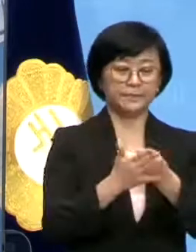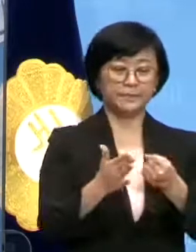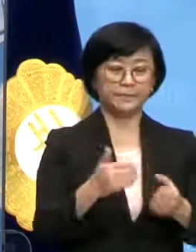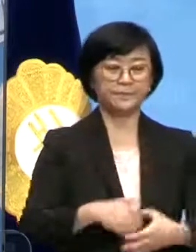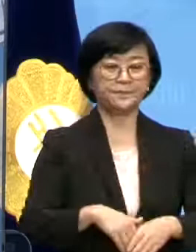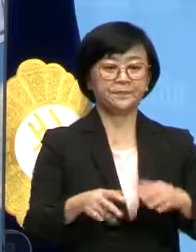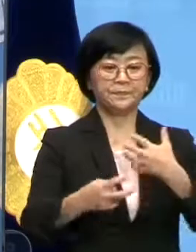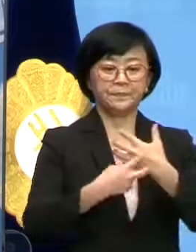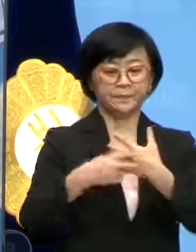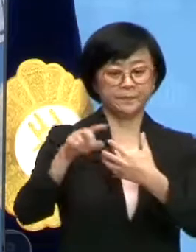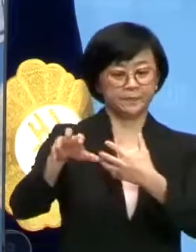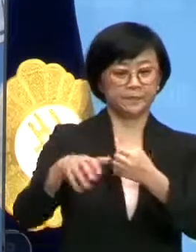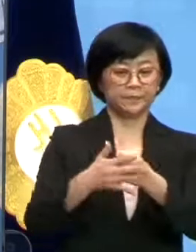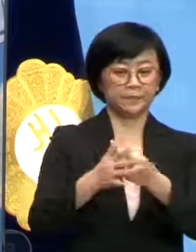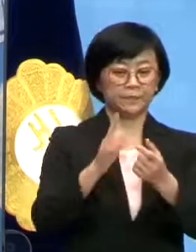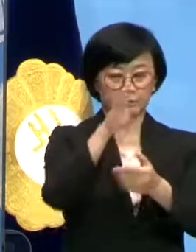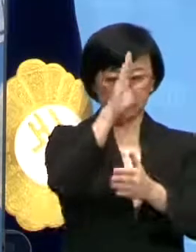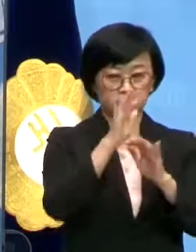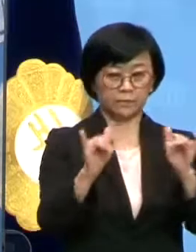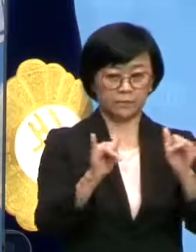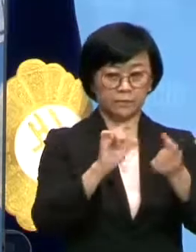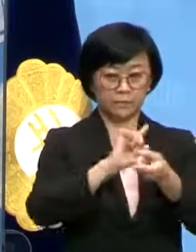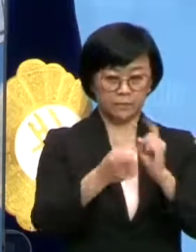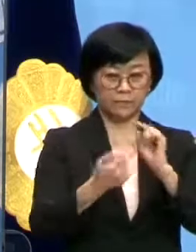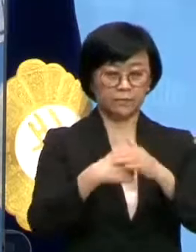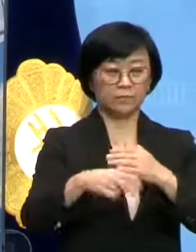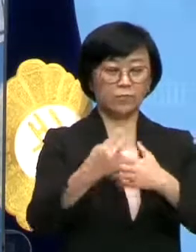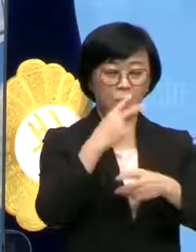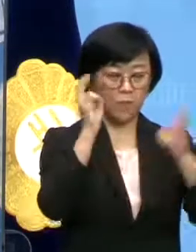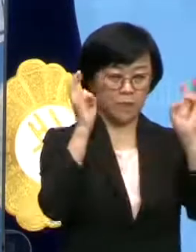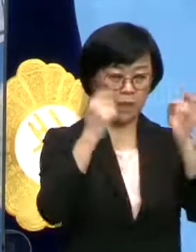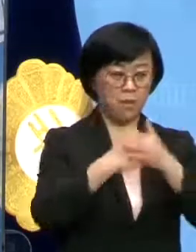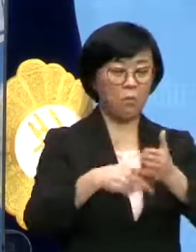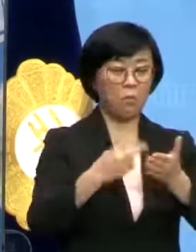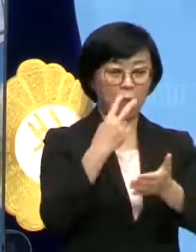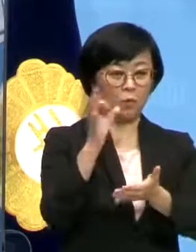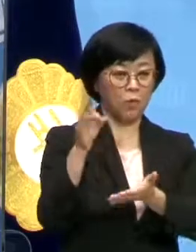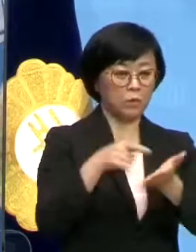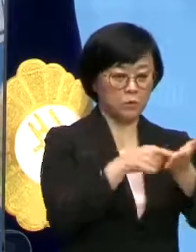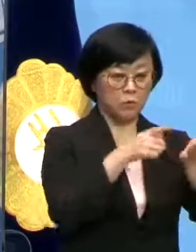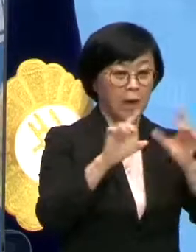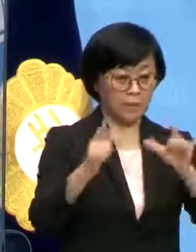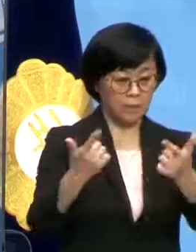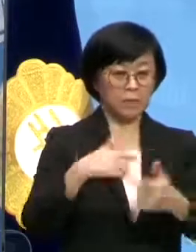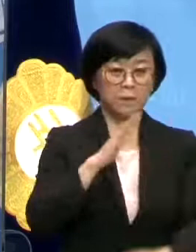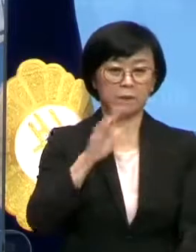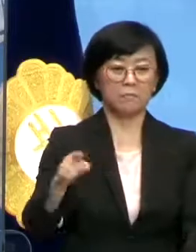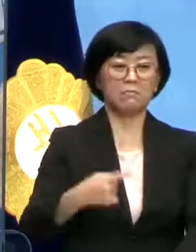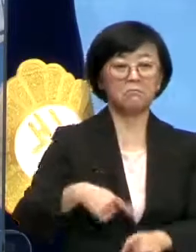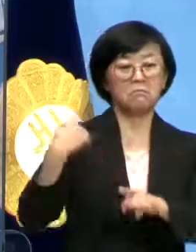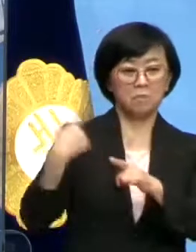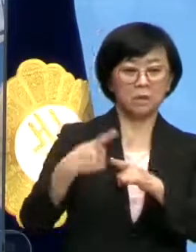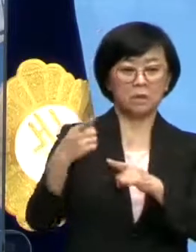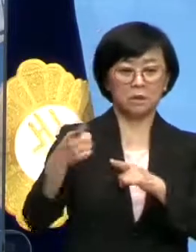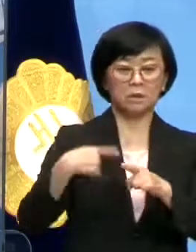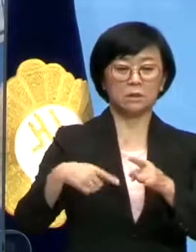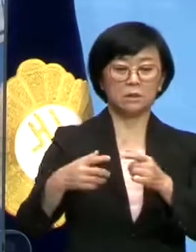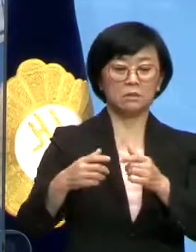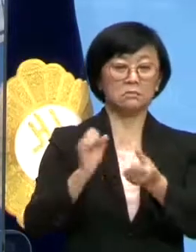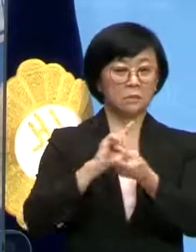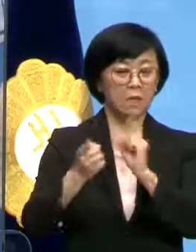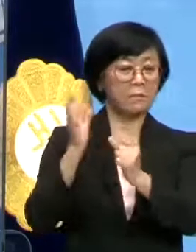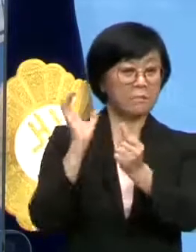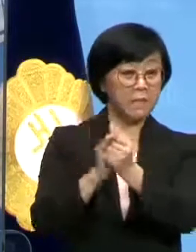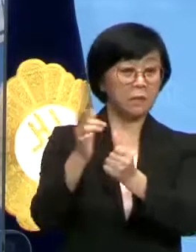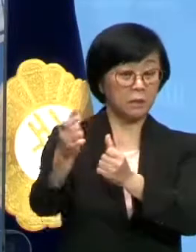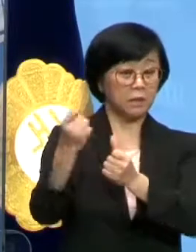의료기 가지 환자를 대신하여 5 매사에 보험금을 청구하는 것이 아님에도 마치 의료기관이 대응하여